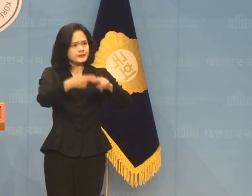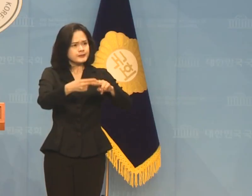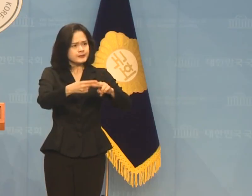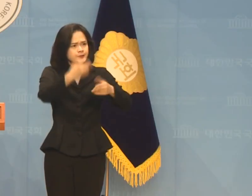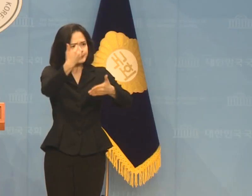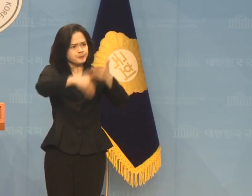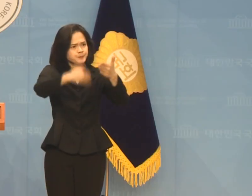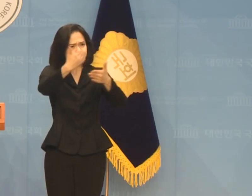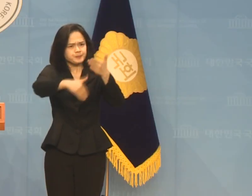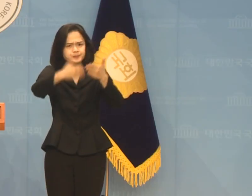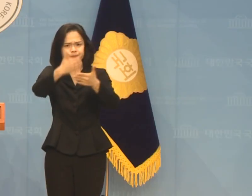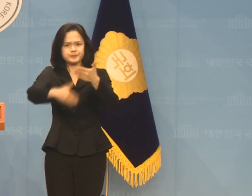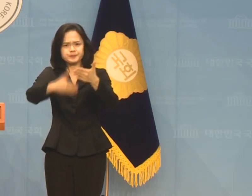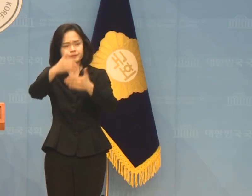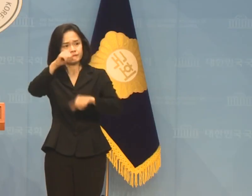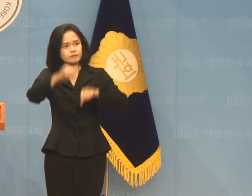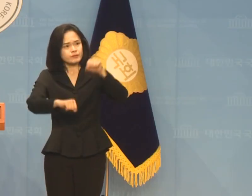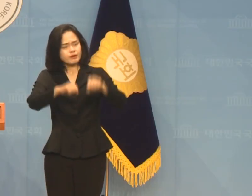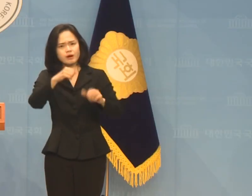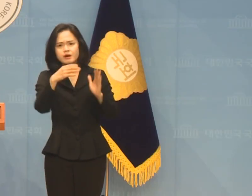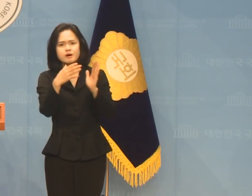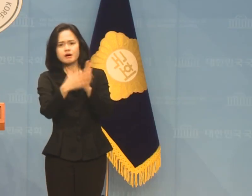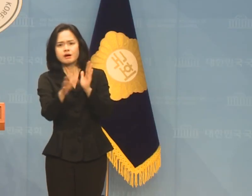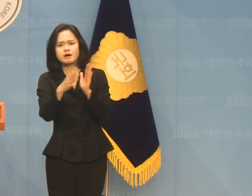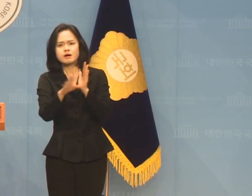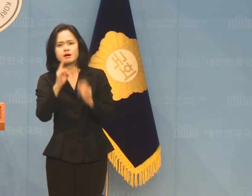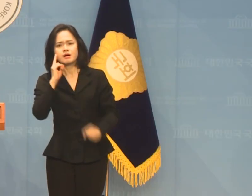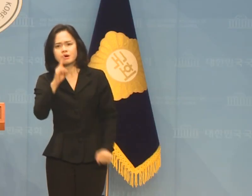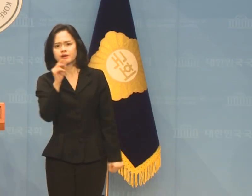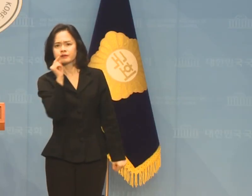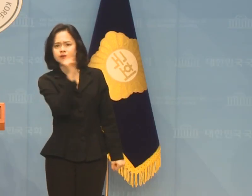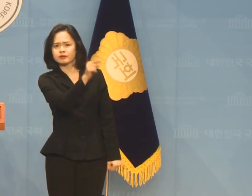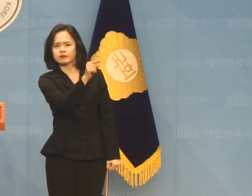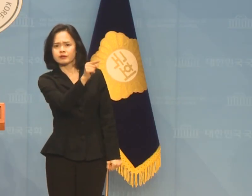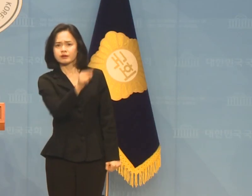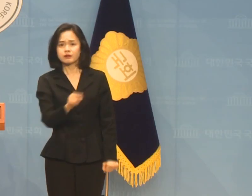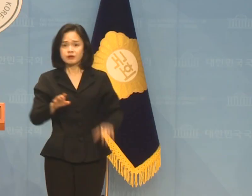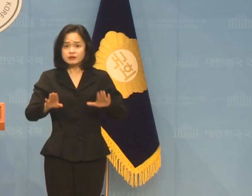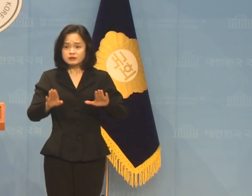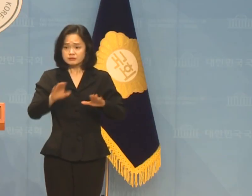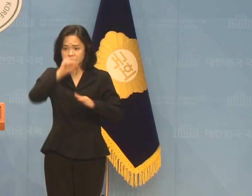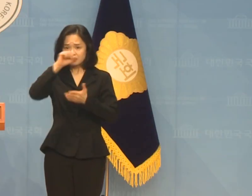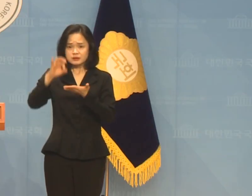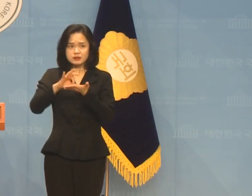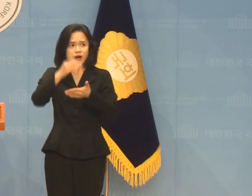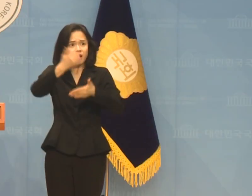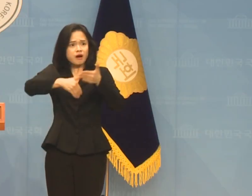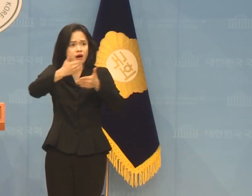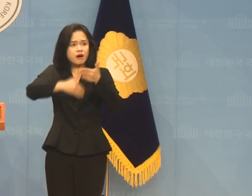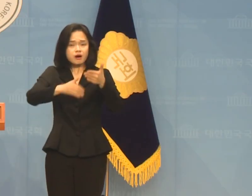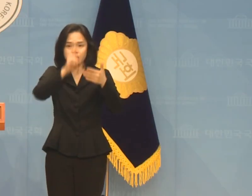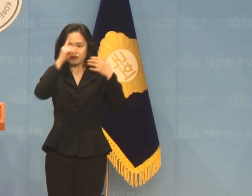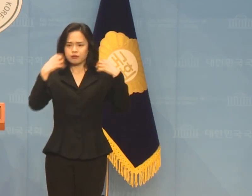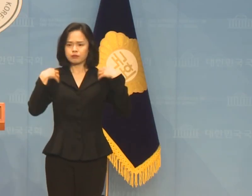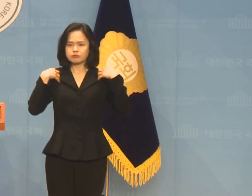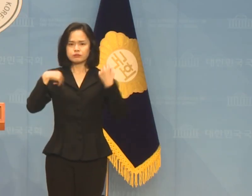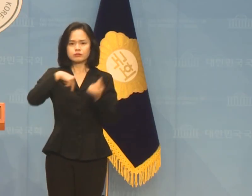횡포를 저질렀습니다. 도저히 정부를 온전히 운영할 수 없을 지경으로